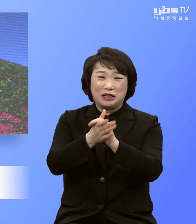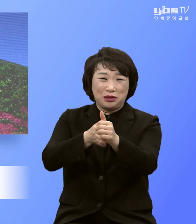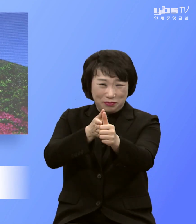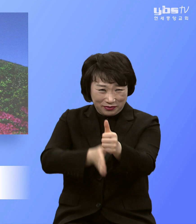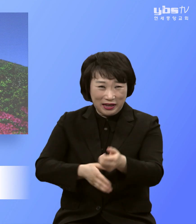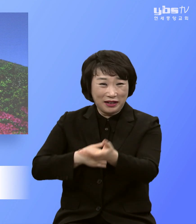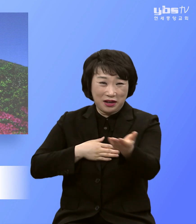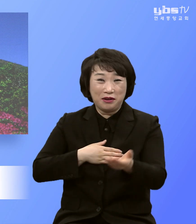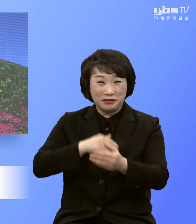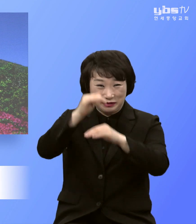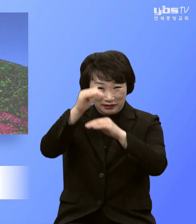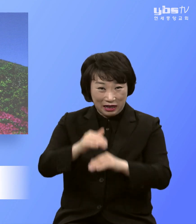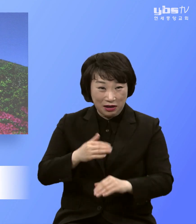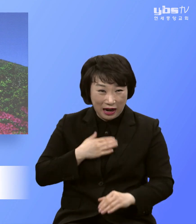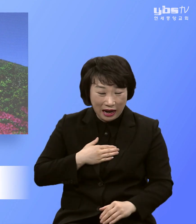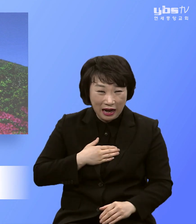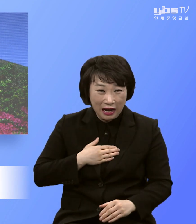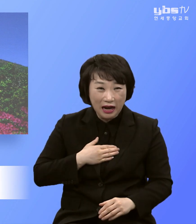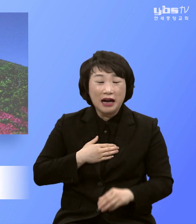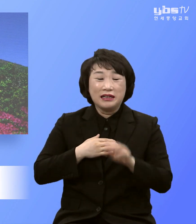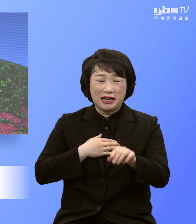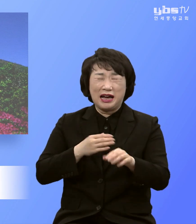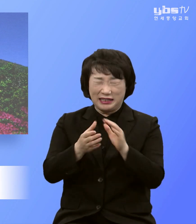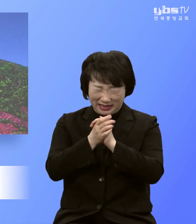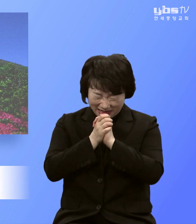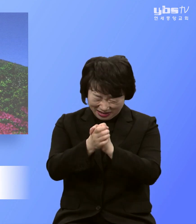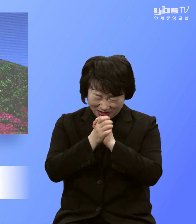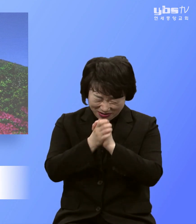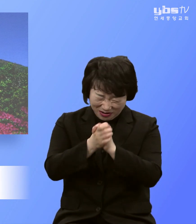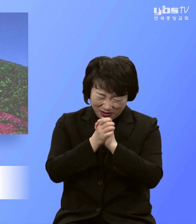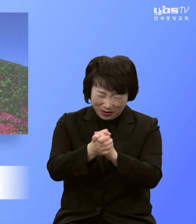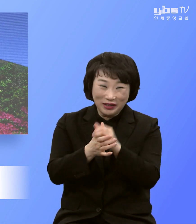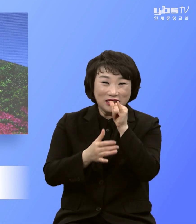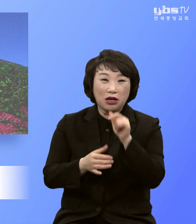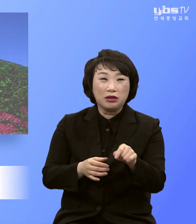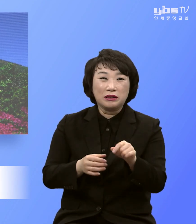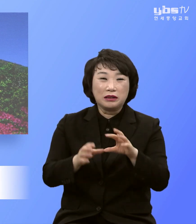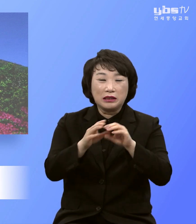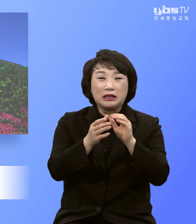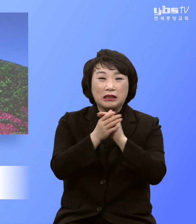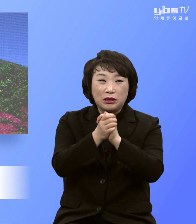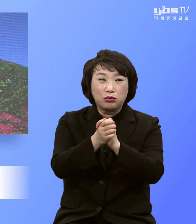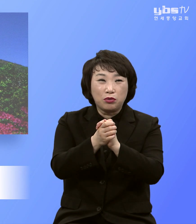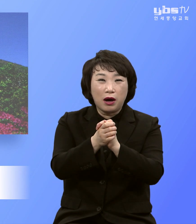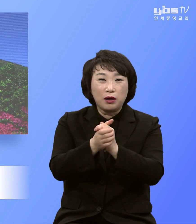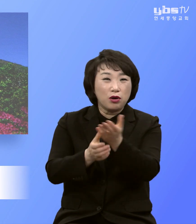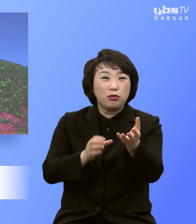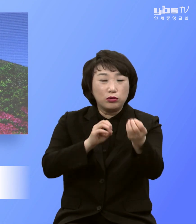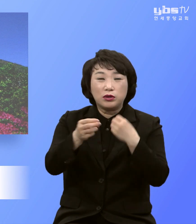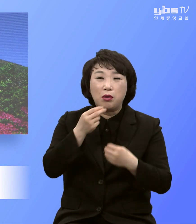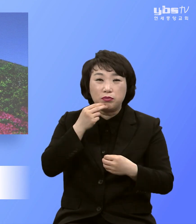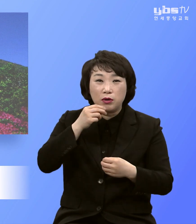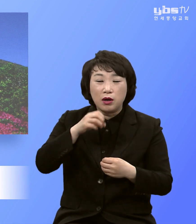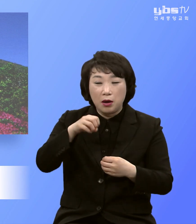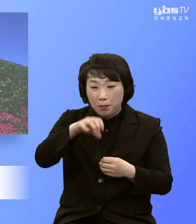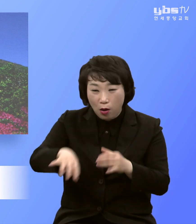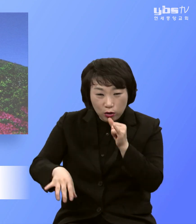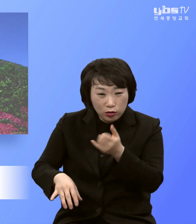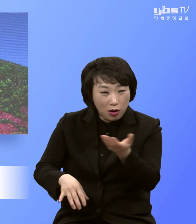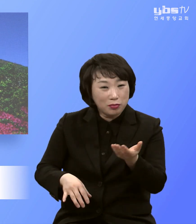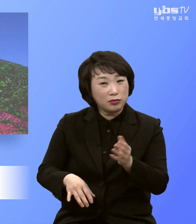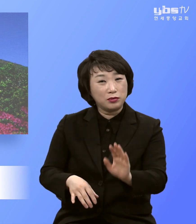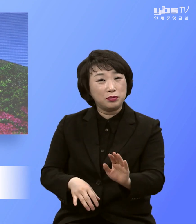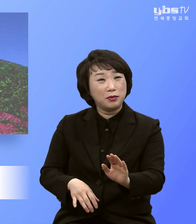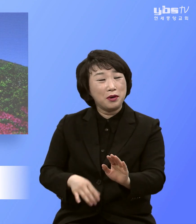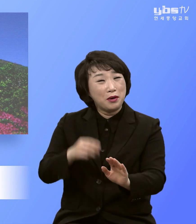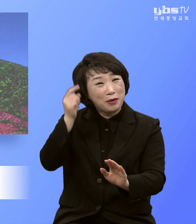해주세요. 그들이 기도, 그 기도가 땅에 떨어진다면 모두로, 여러분